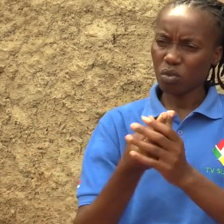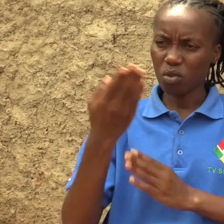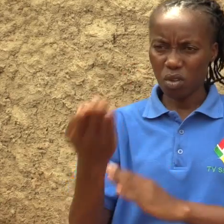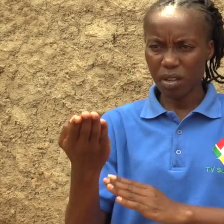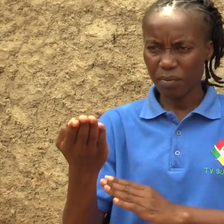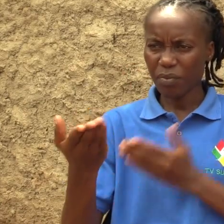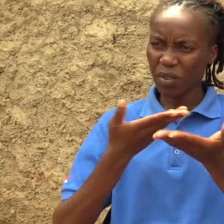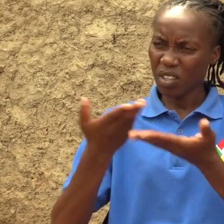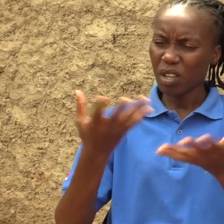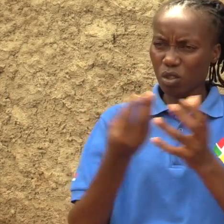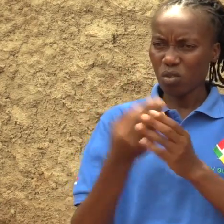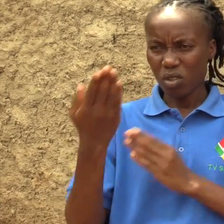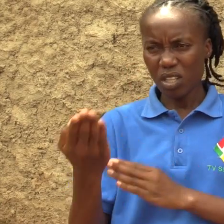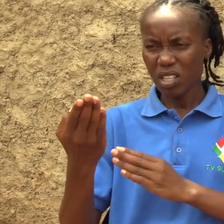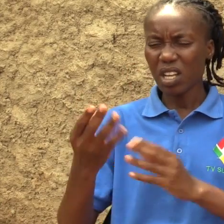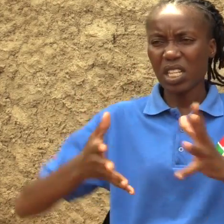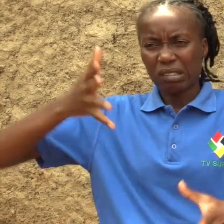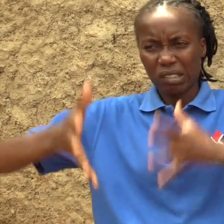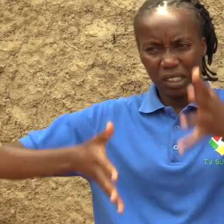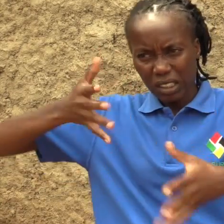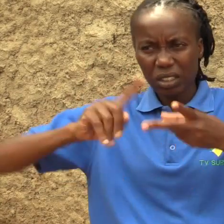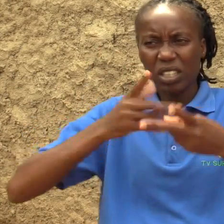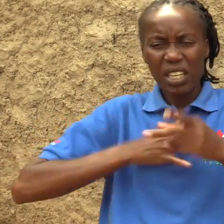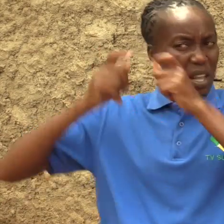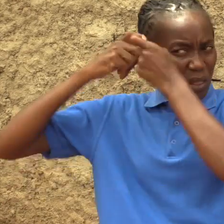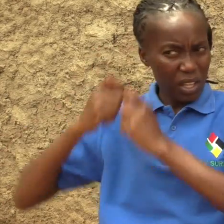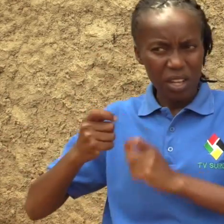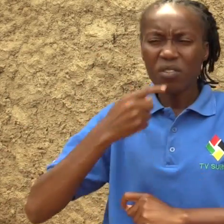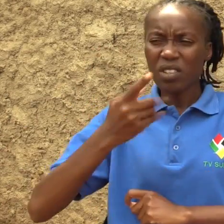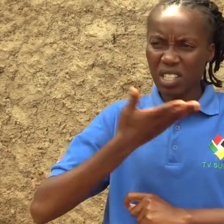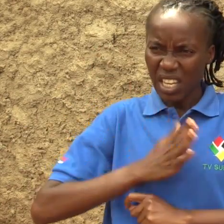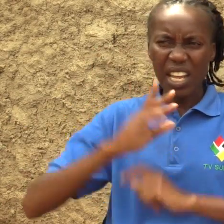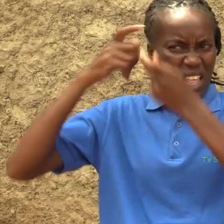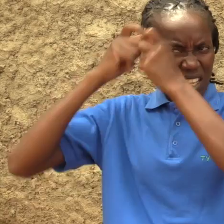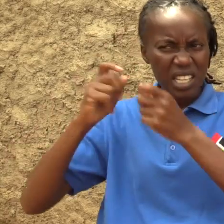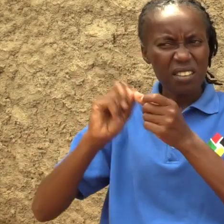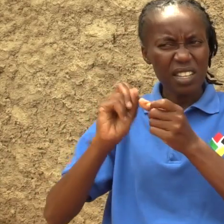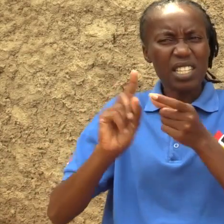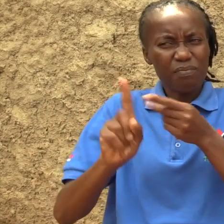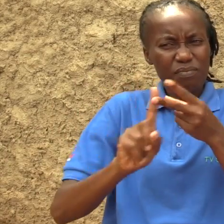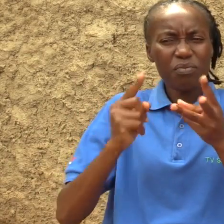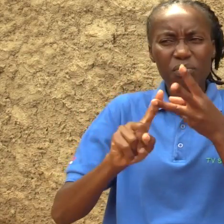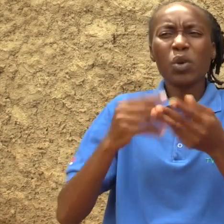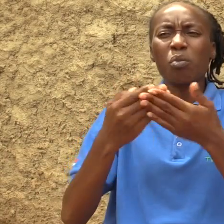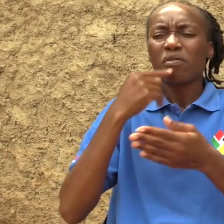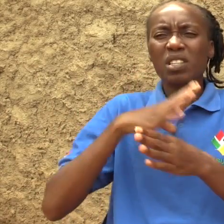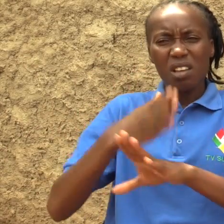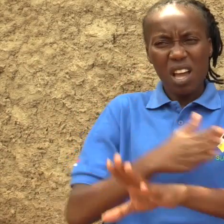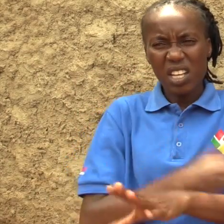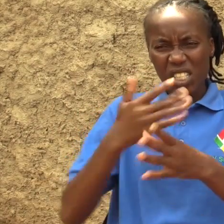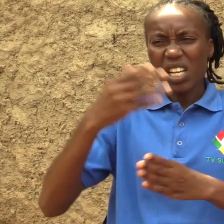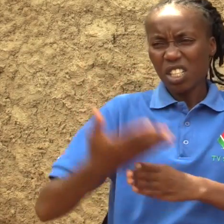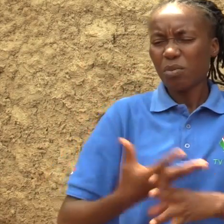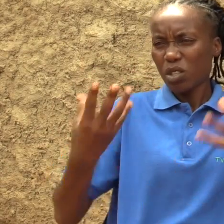Conversamos com ela usando gestos. Quando queremos fazer, transatizamos o que queremos. Já estamos habituadas porque